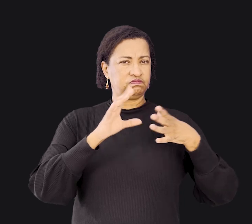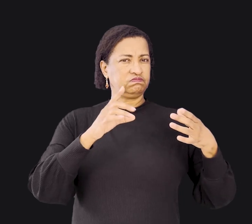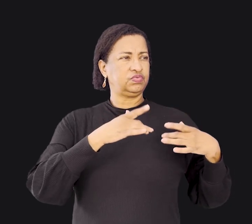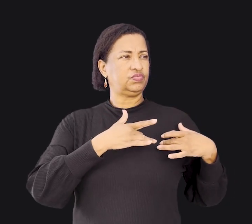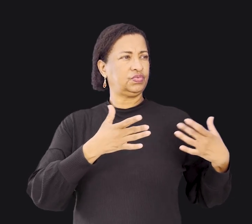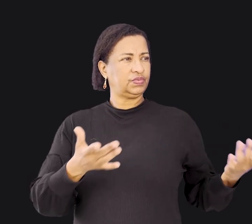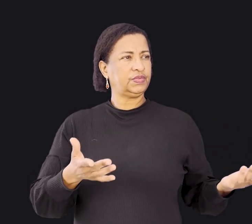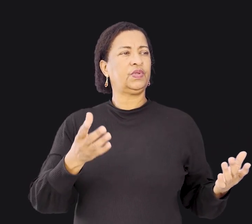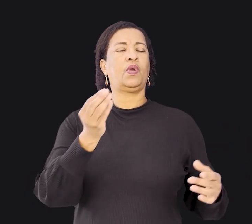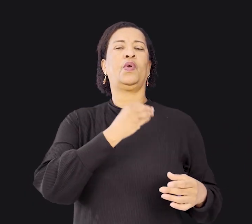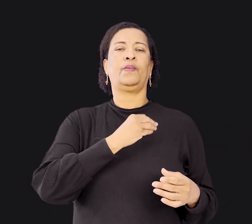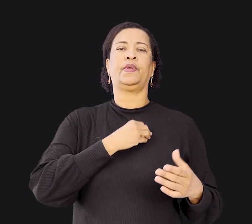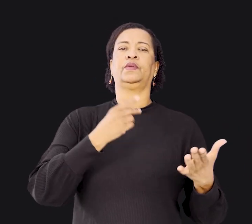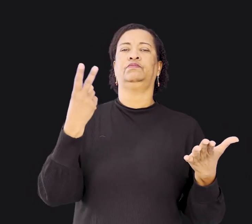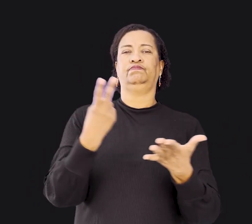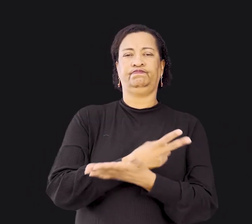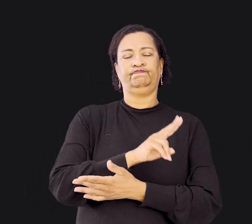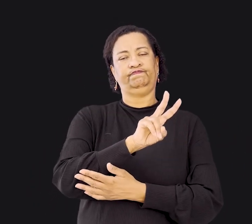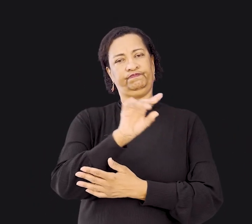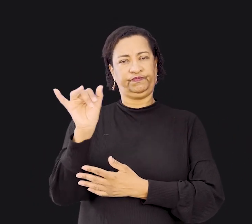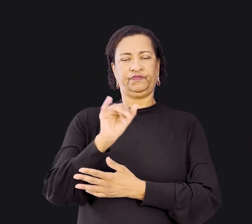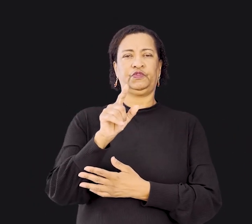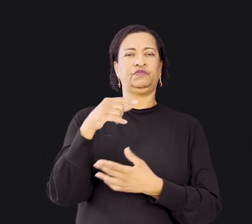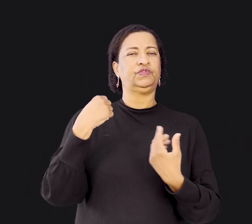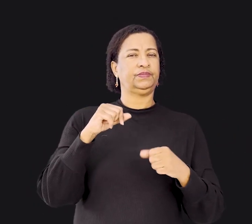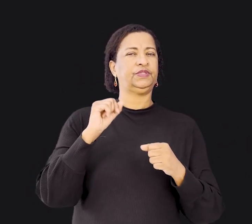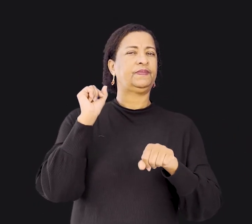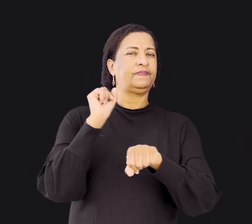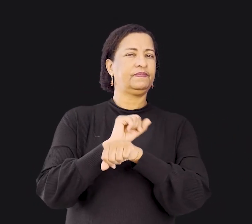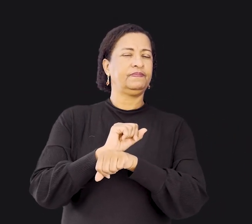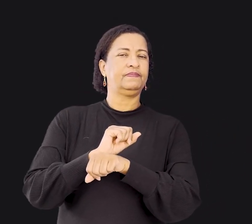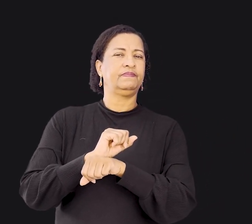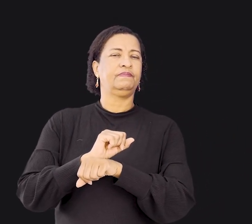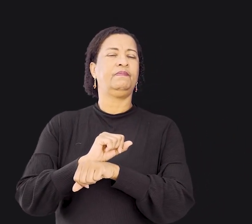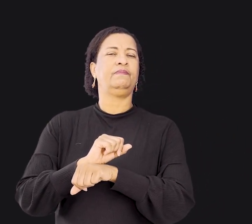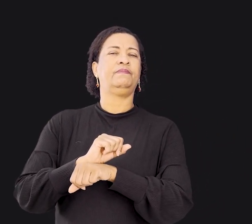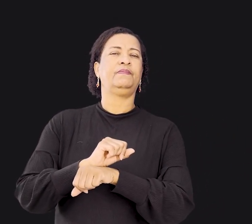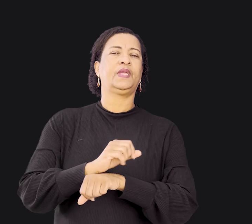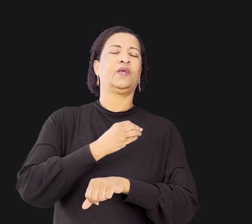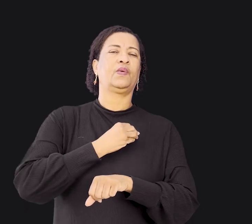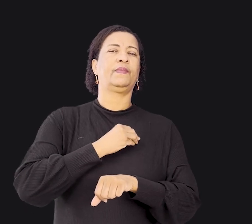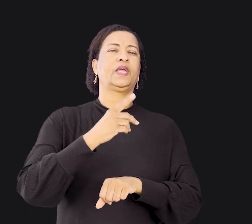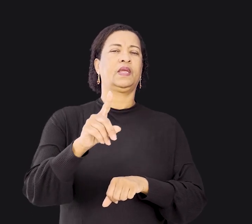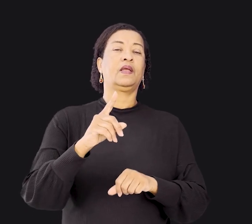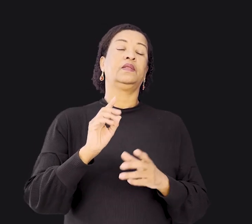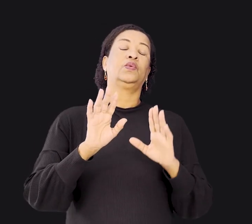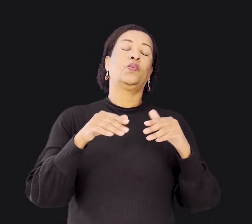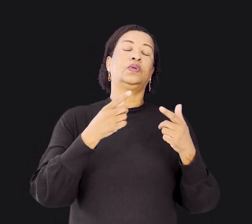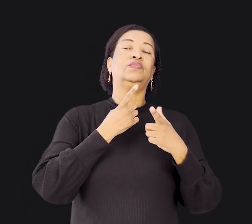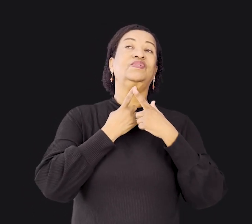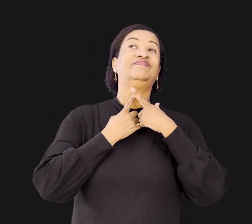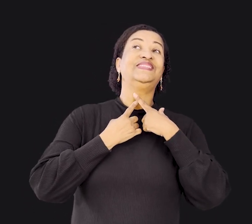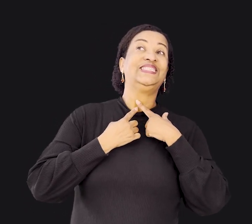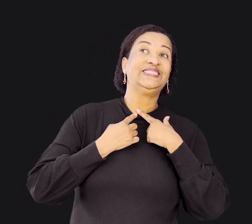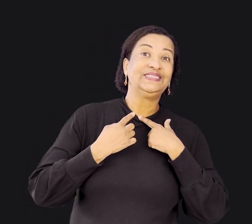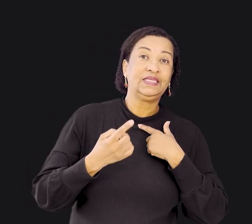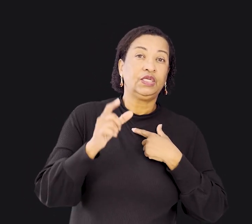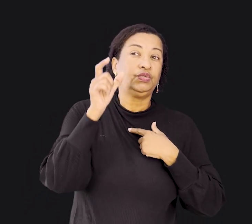pecado vai acontecer. Você deve parar com o pecado na sua fonte, quando é apenas um desejo, uma cobiça, antes